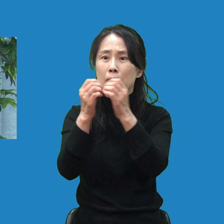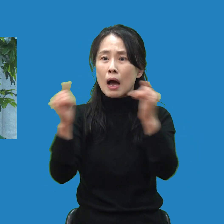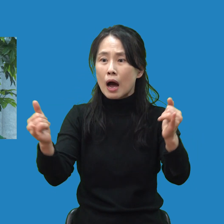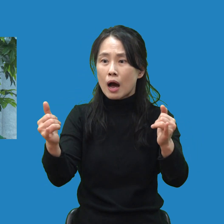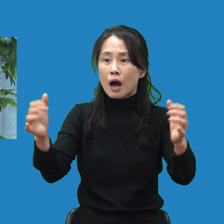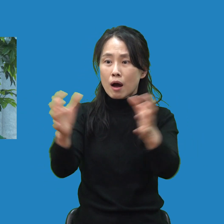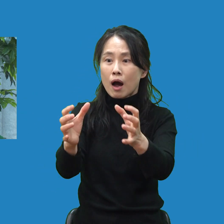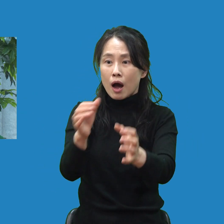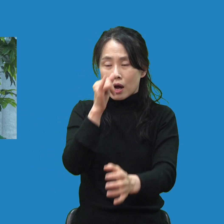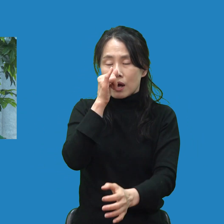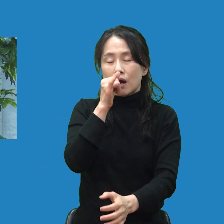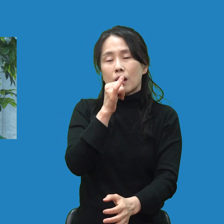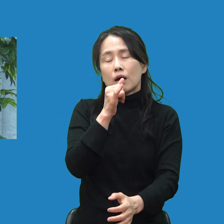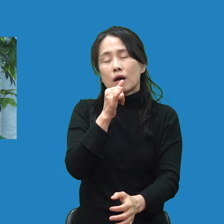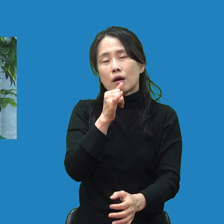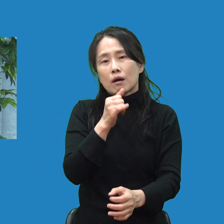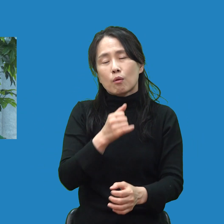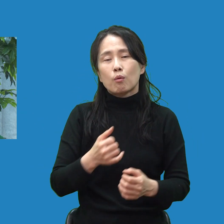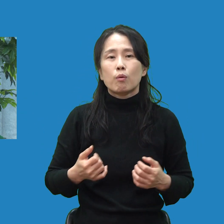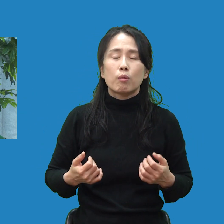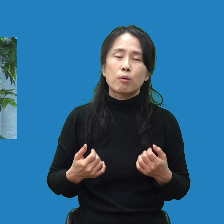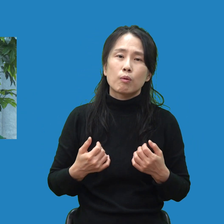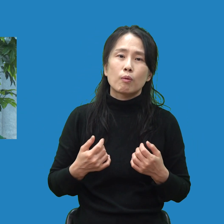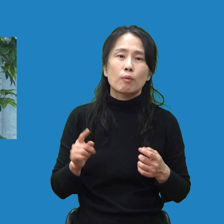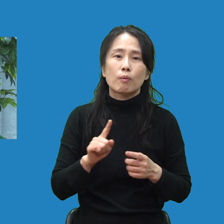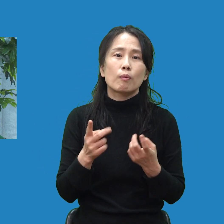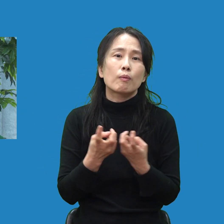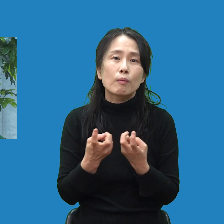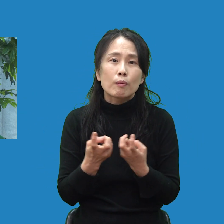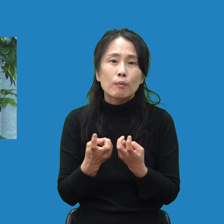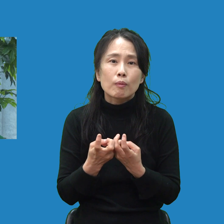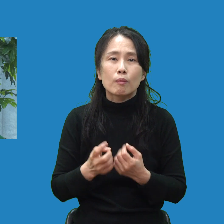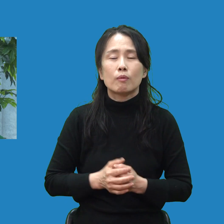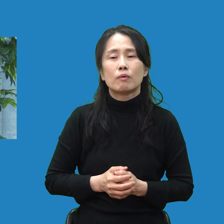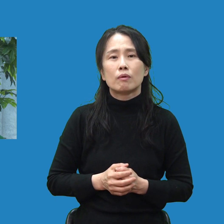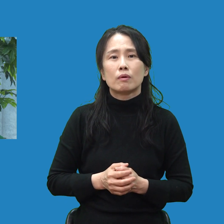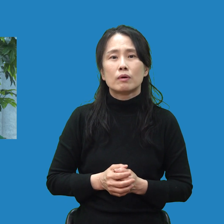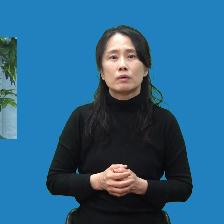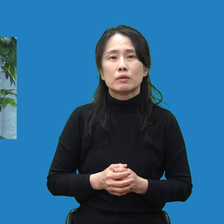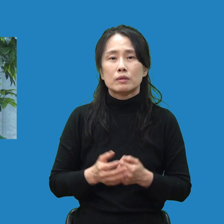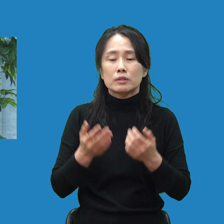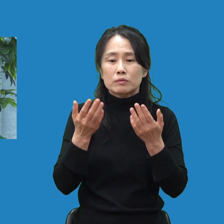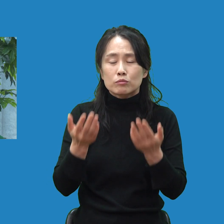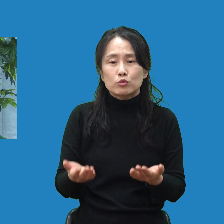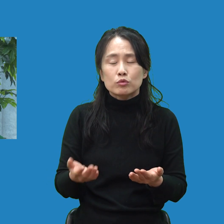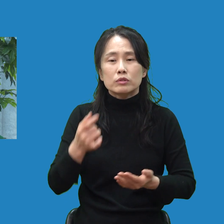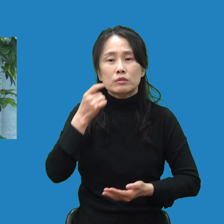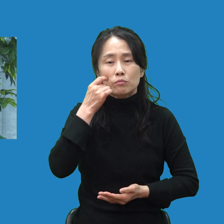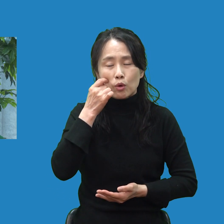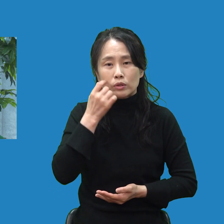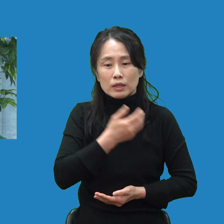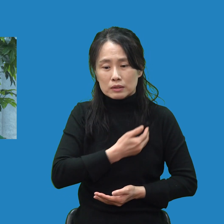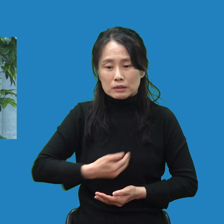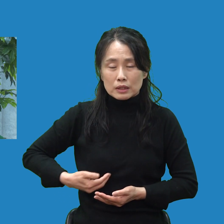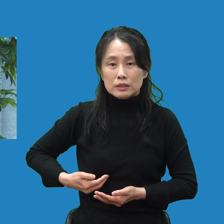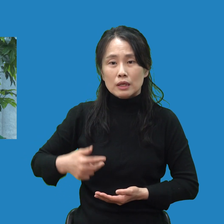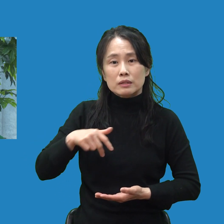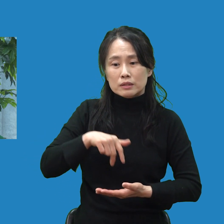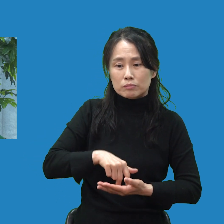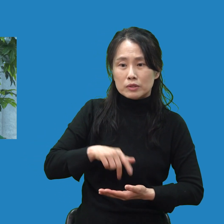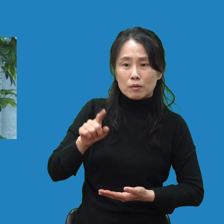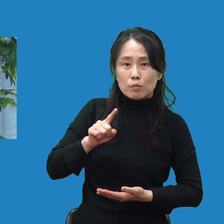역지사지라고요. 쉼을 빼앗긴 제자들이 다급합니까? 거기에 전력을